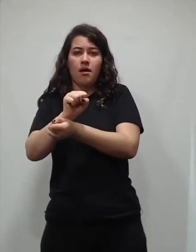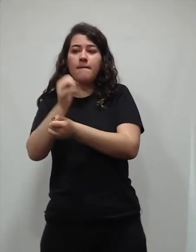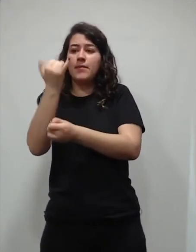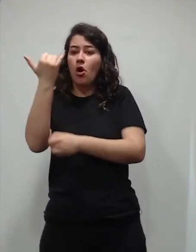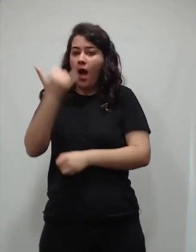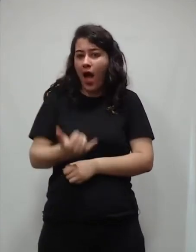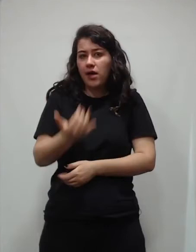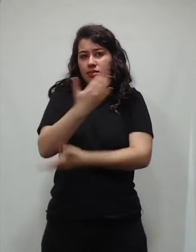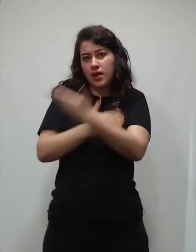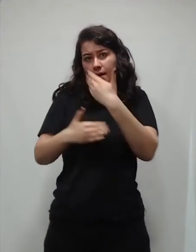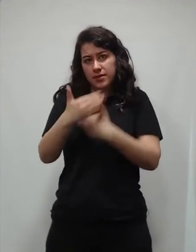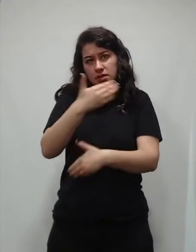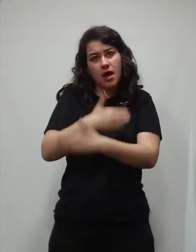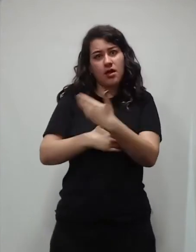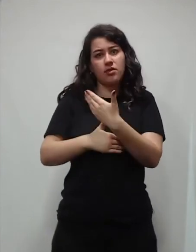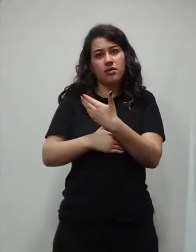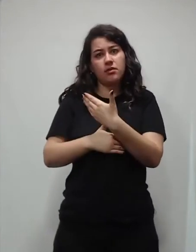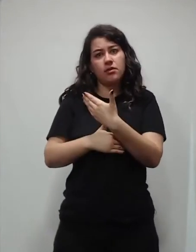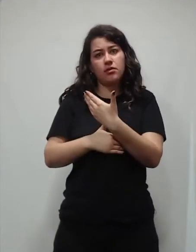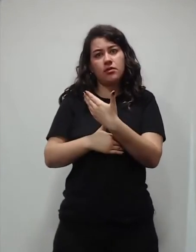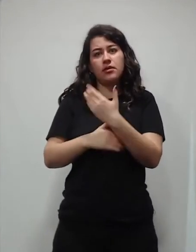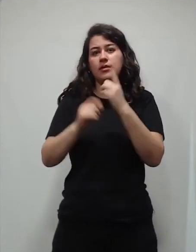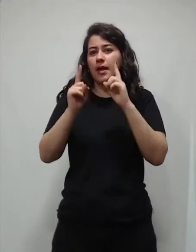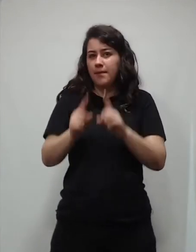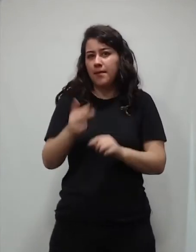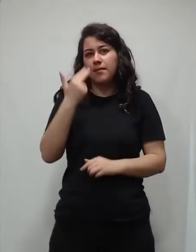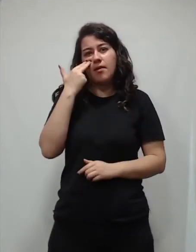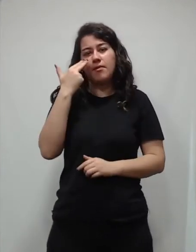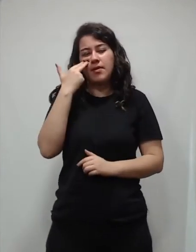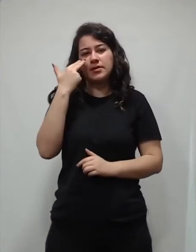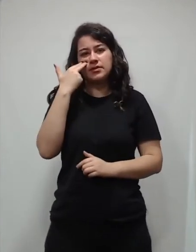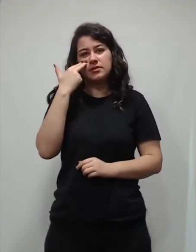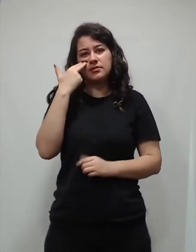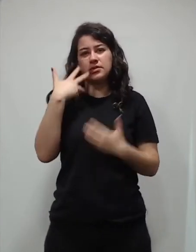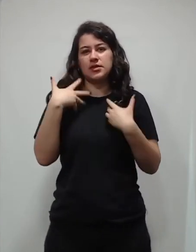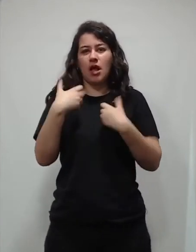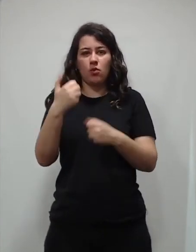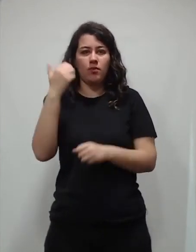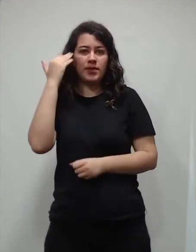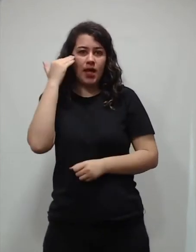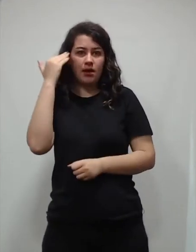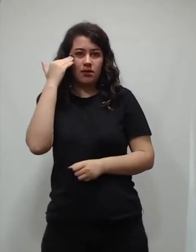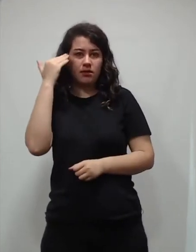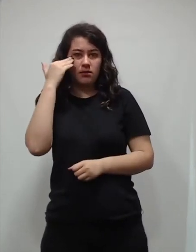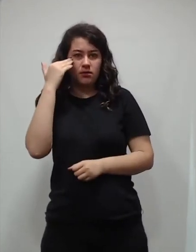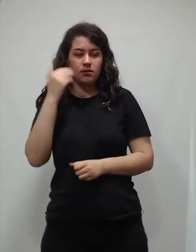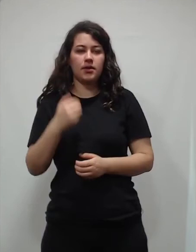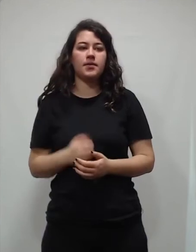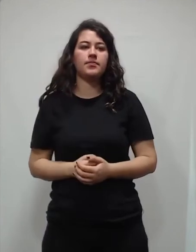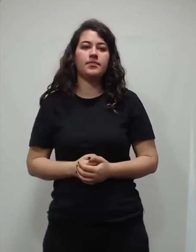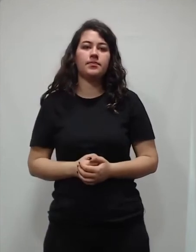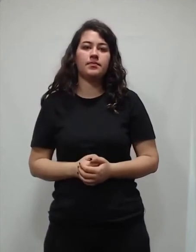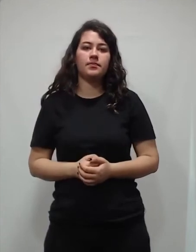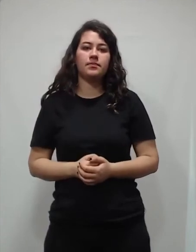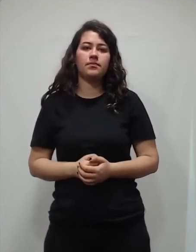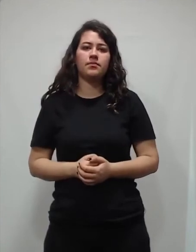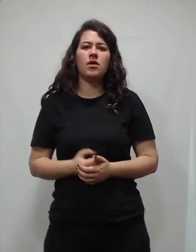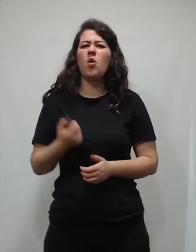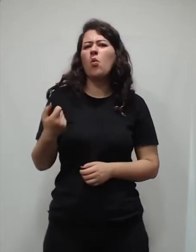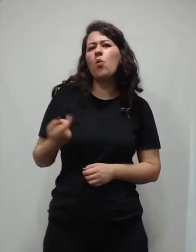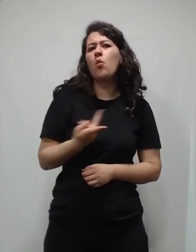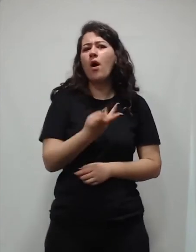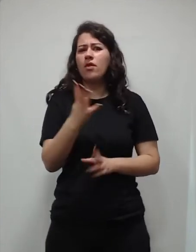con discapacidad y con problemas de salud mental.